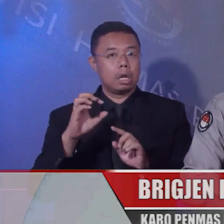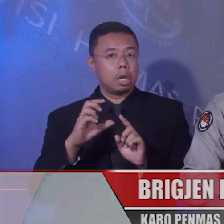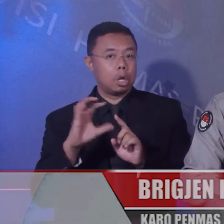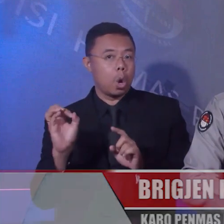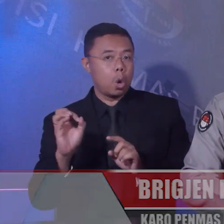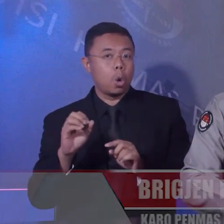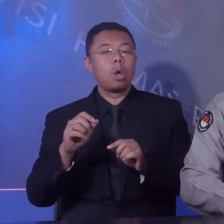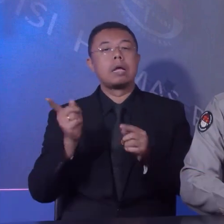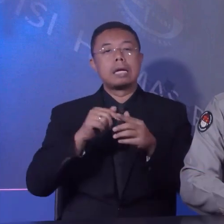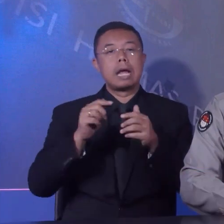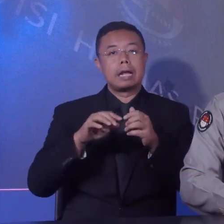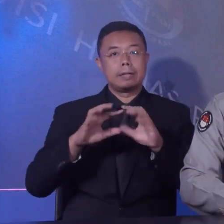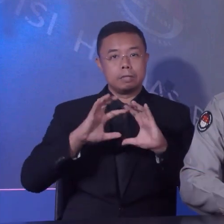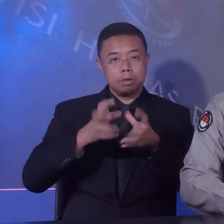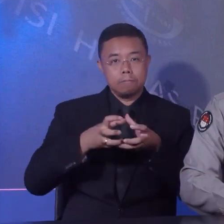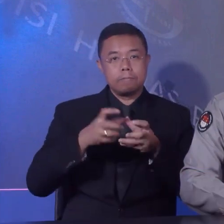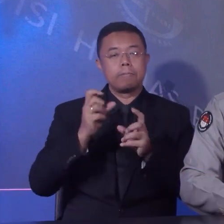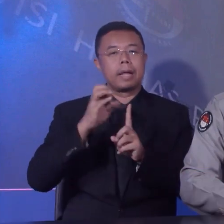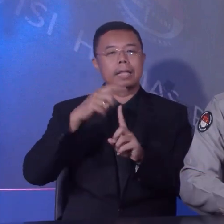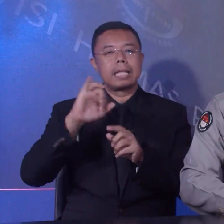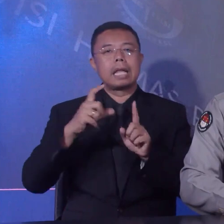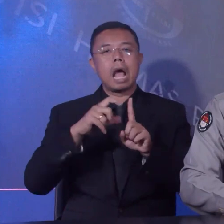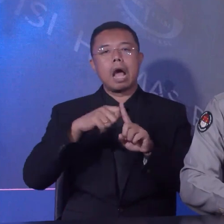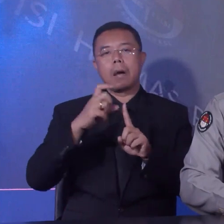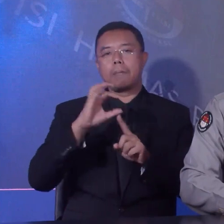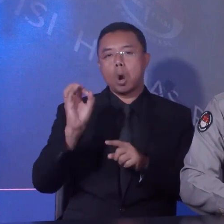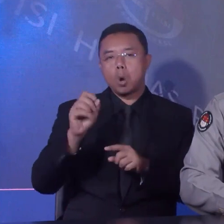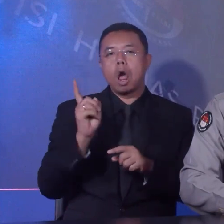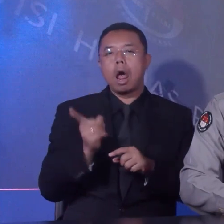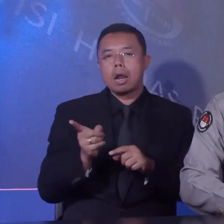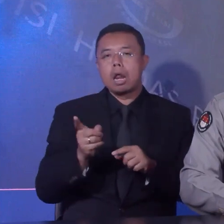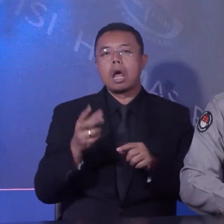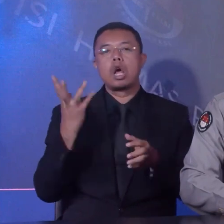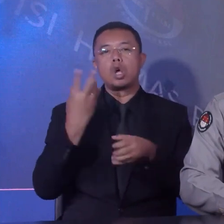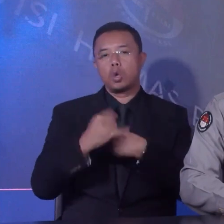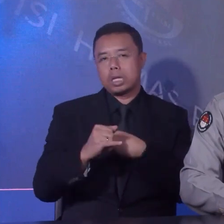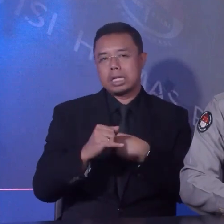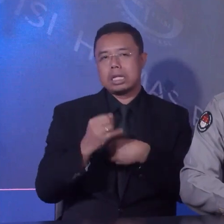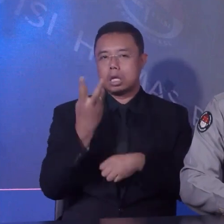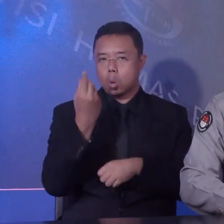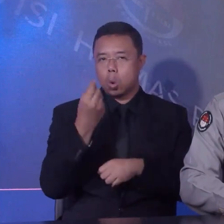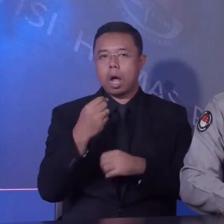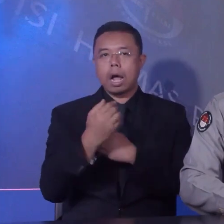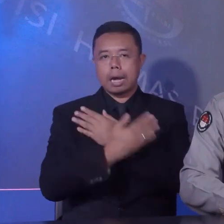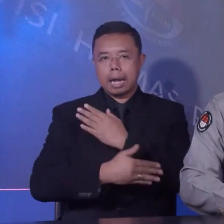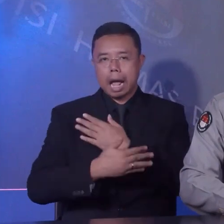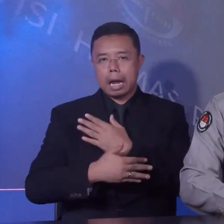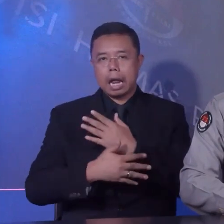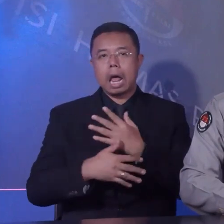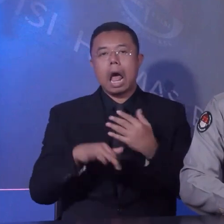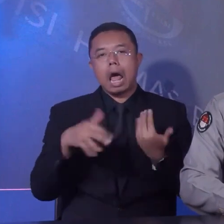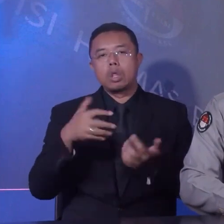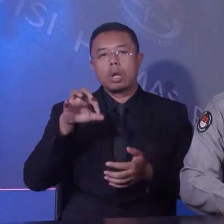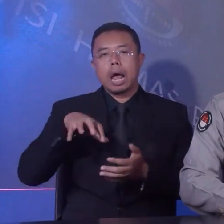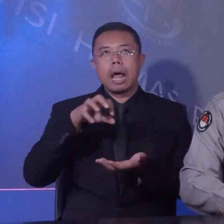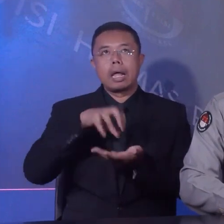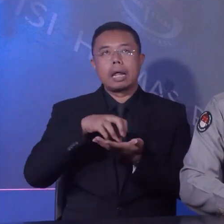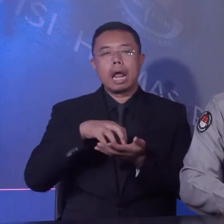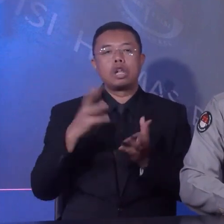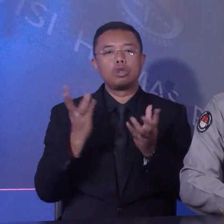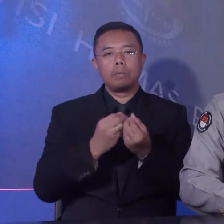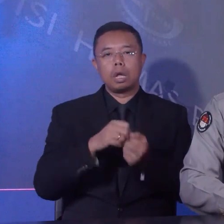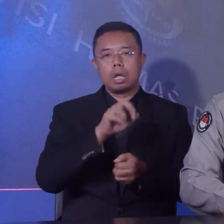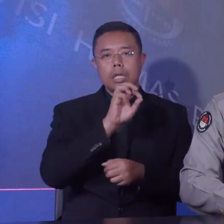PT jakpro yang mengakibatkan terjadinya kerugian keuangan negara atau daerah sebesar